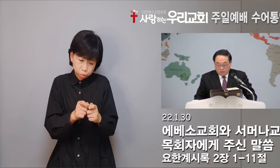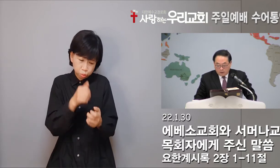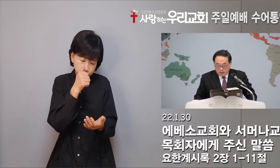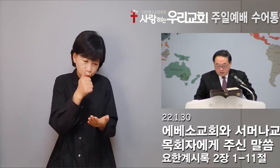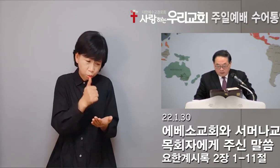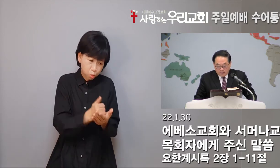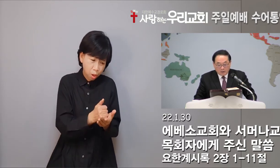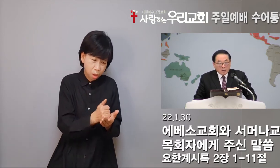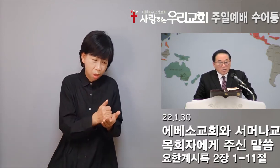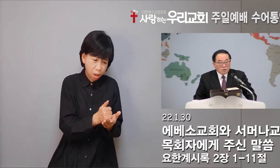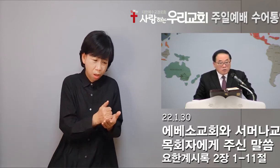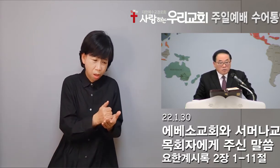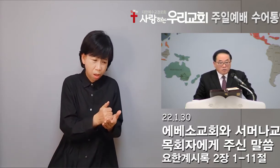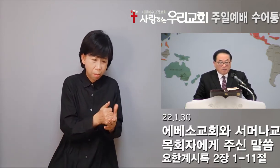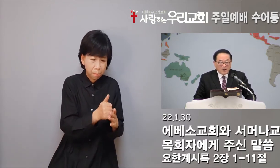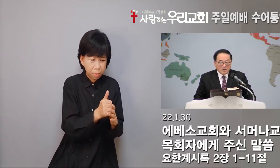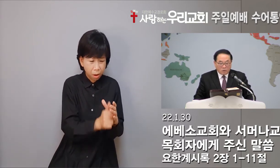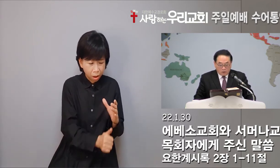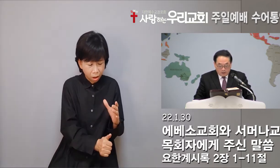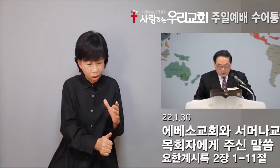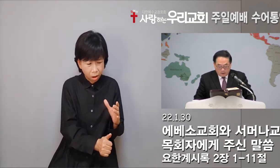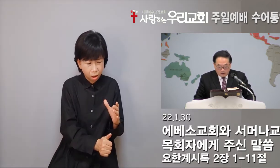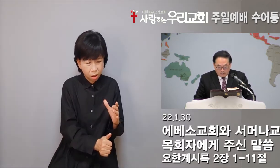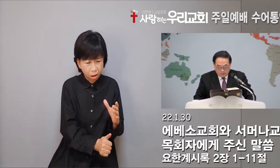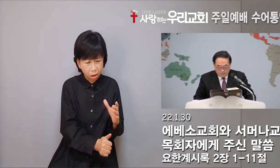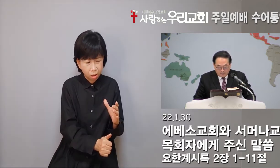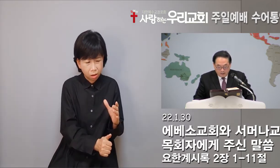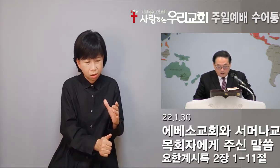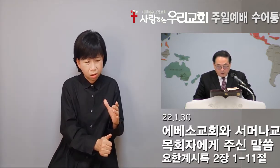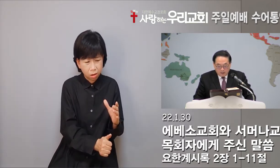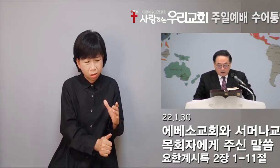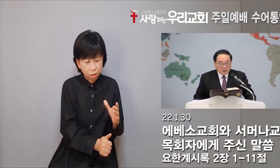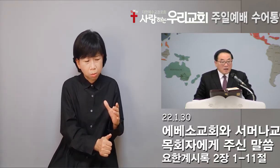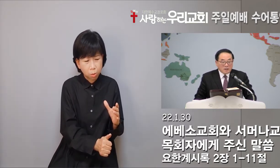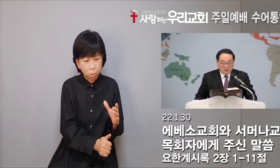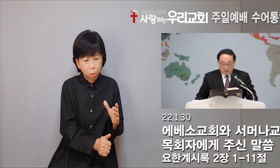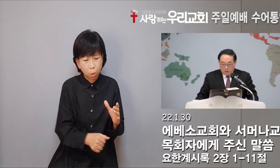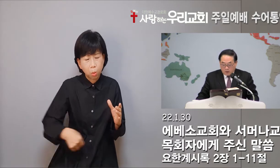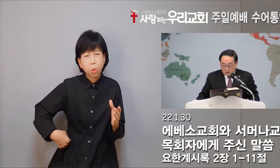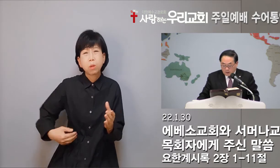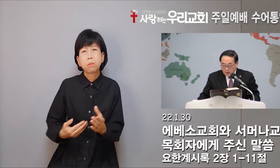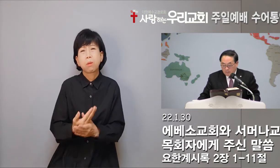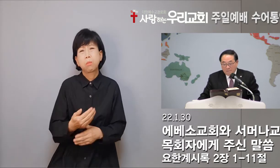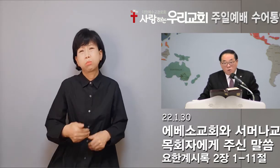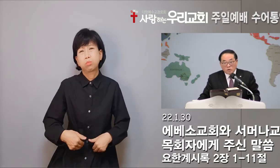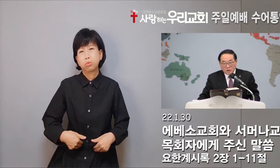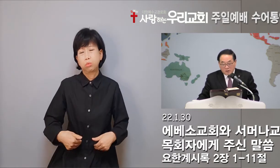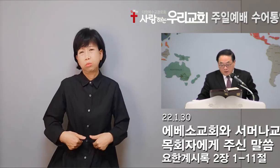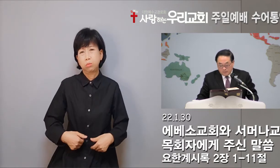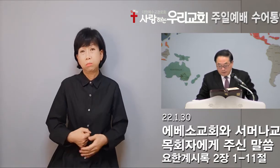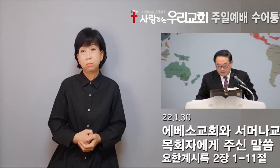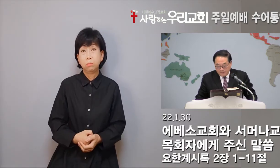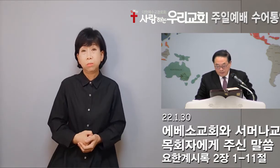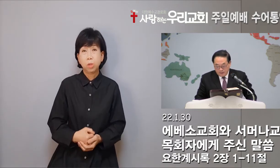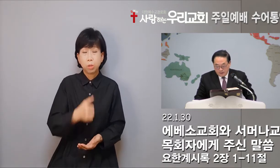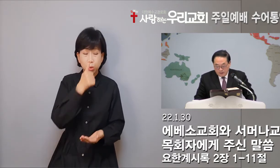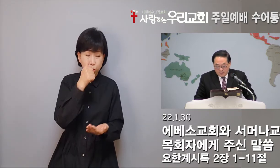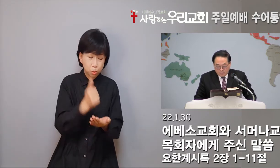죄 가운데 있을 때는 죄로부터 빨리 돌이켜야 하는 것입니다. 이러한 각계적인 회개는 반복적인